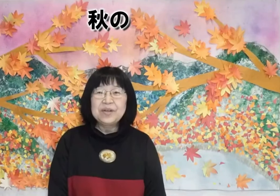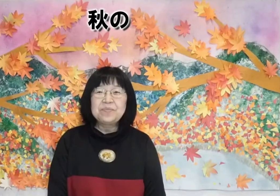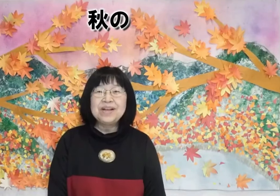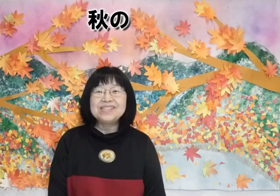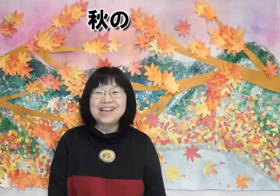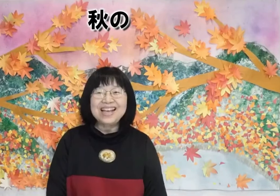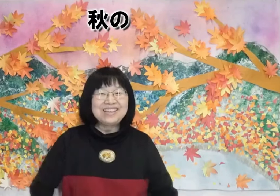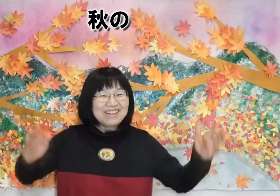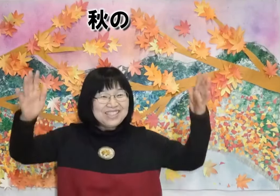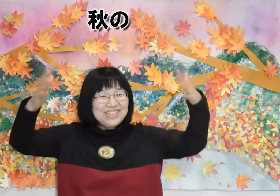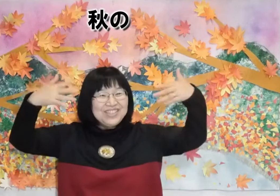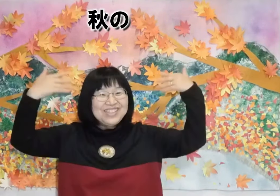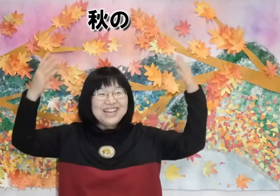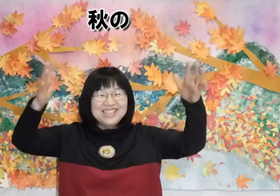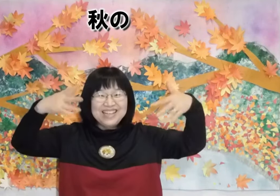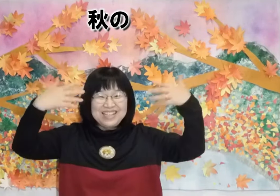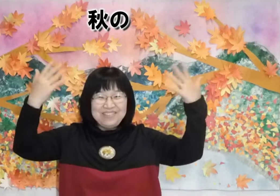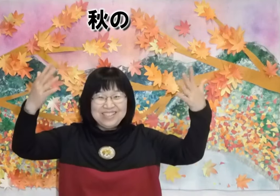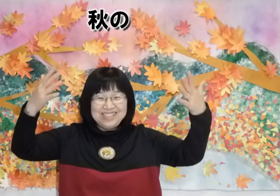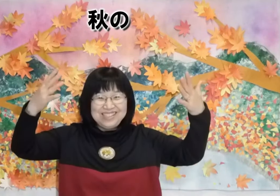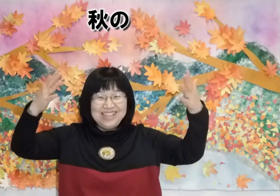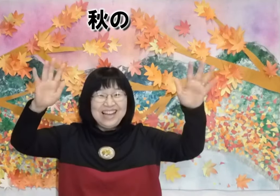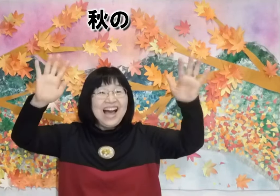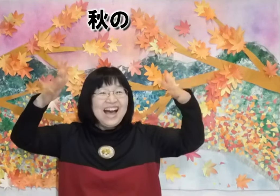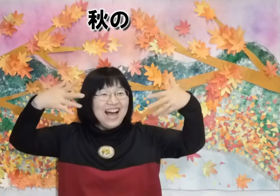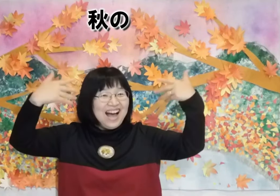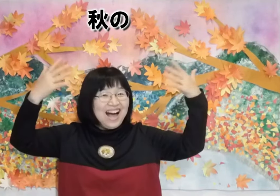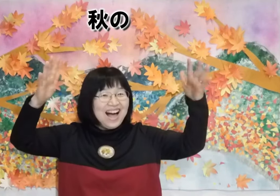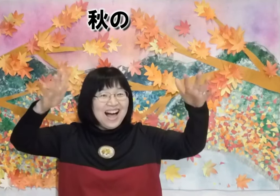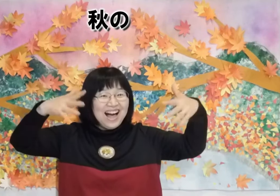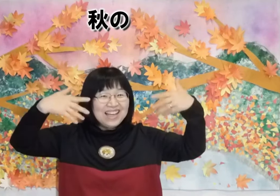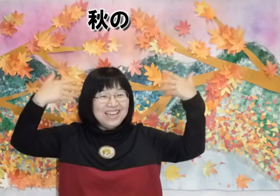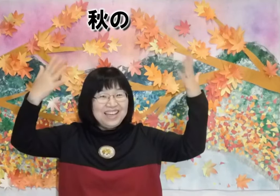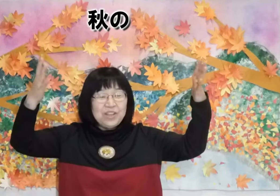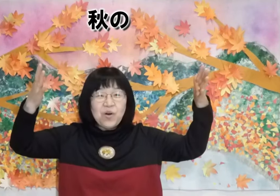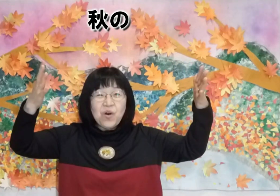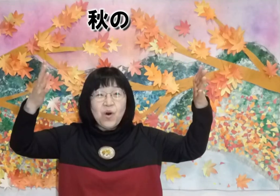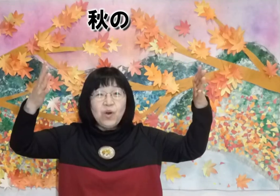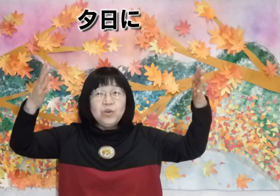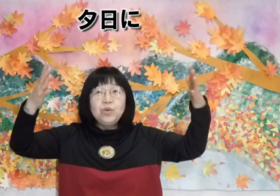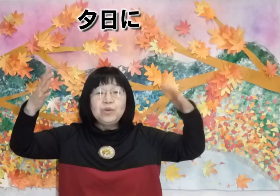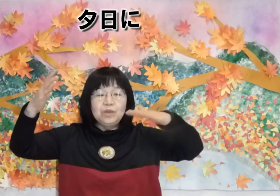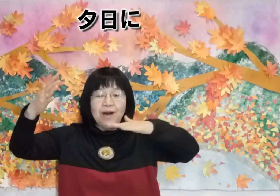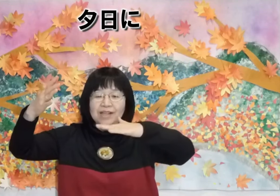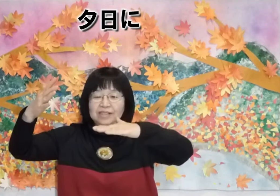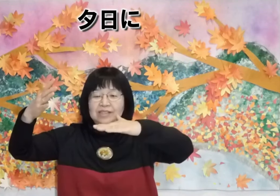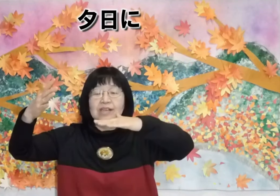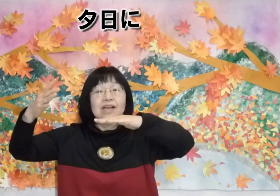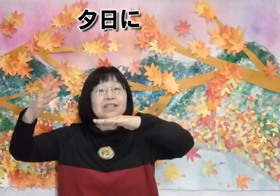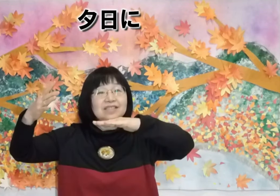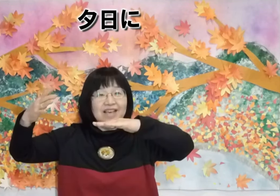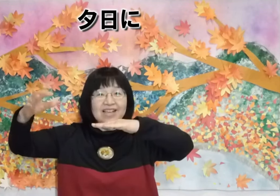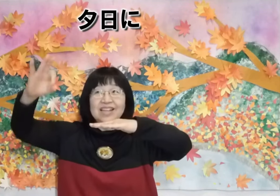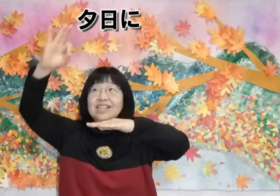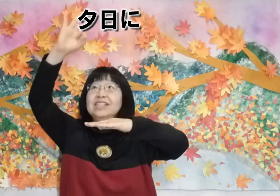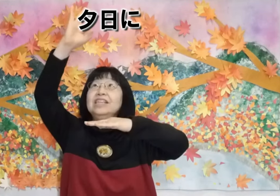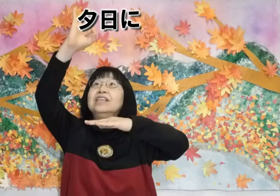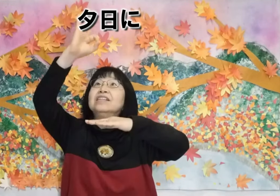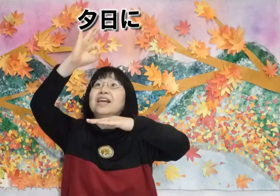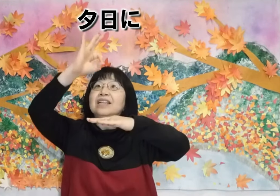まず秋は涼しい風が来ます。秋の夕日は地平線にだん